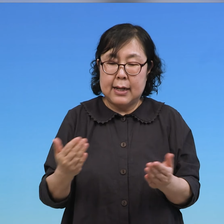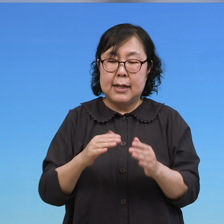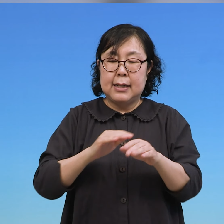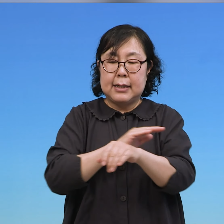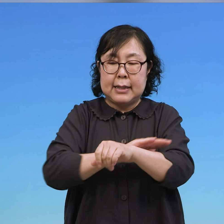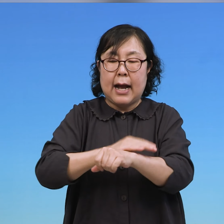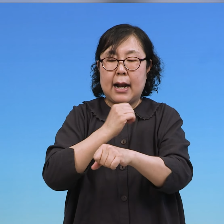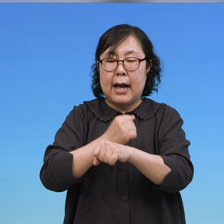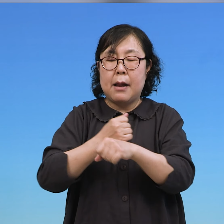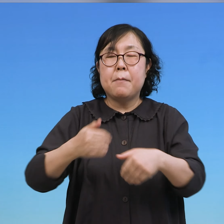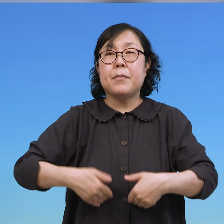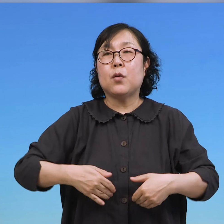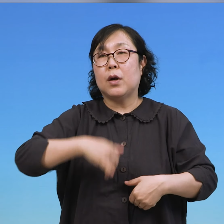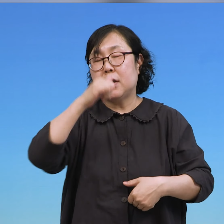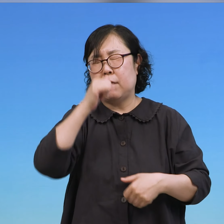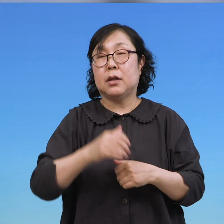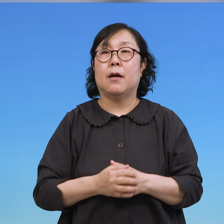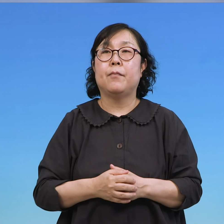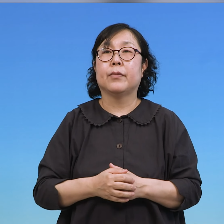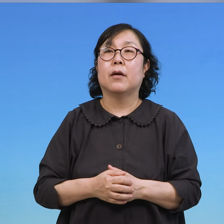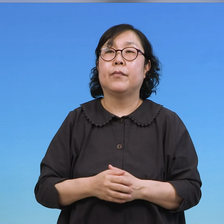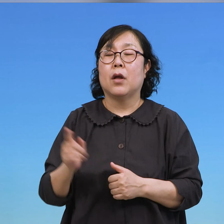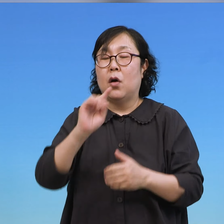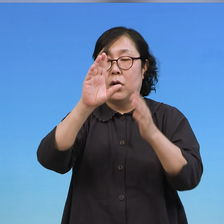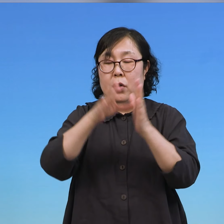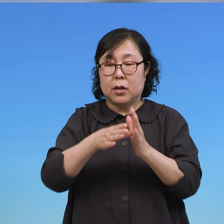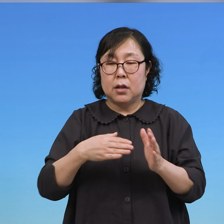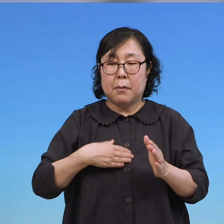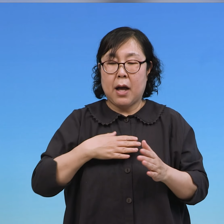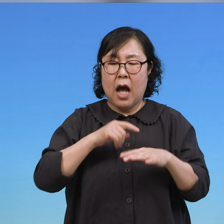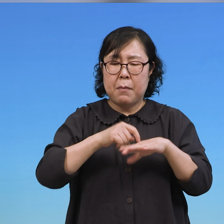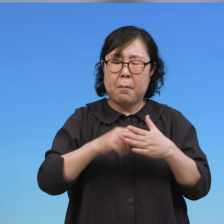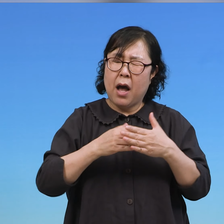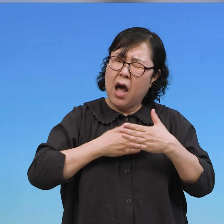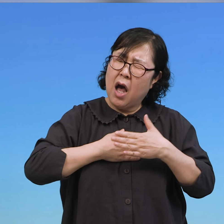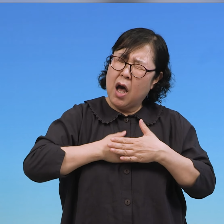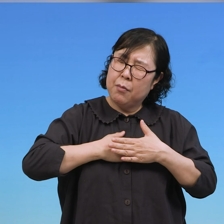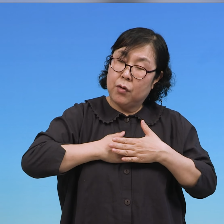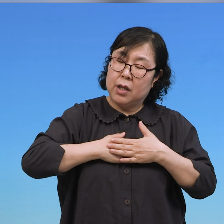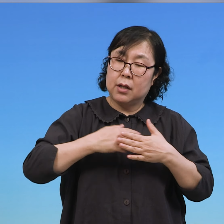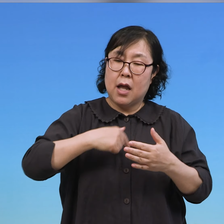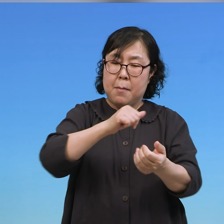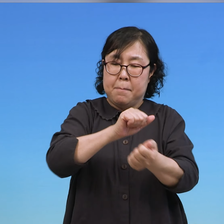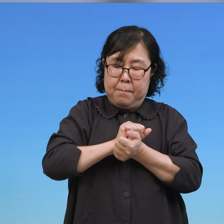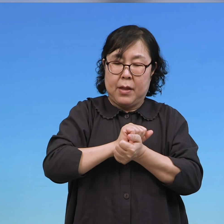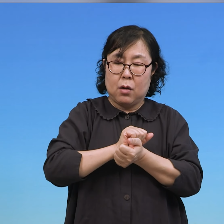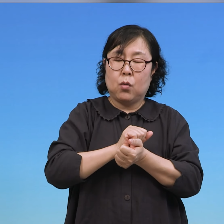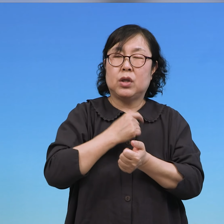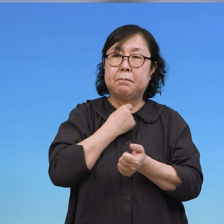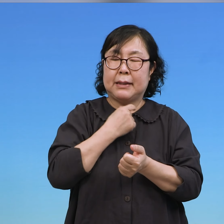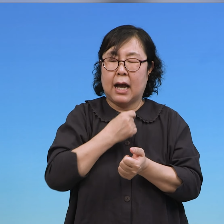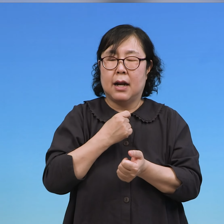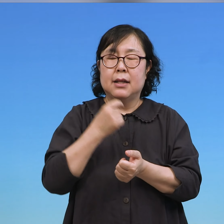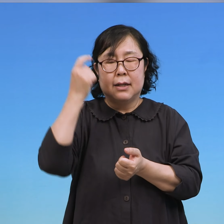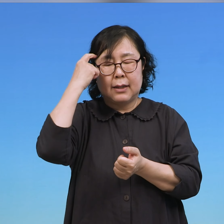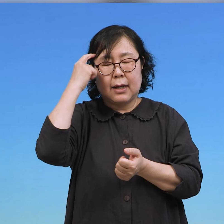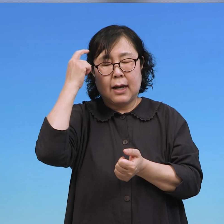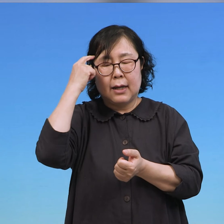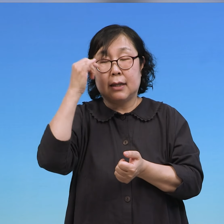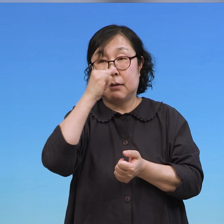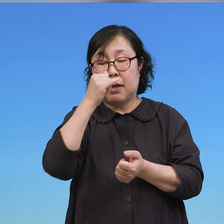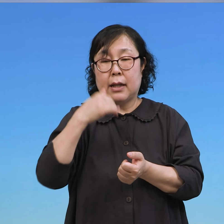때는요, 이게 뭐 불안해 못 살겠어요. 그래서 그냥 확 걸려버리고 그냥 일주일 고생하고 그냥 말면 좋겠다, 그런 충동도